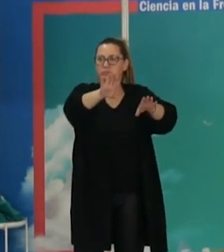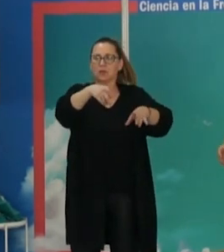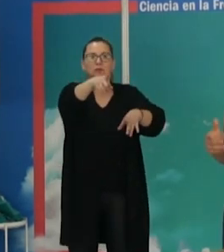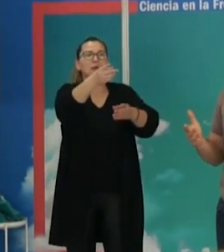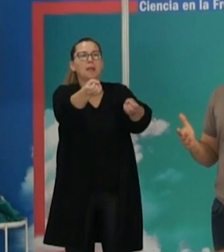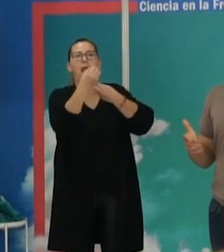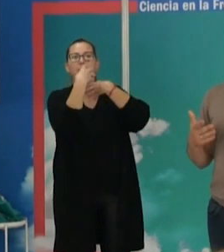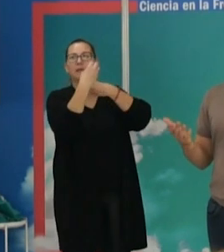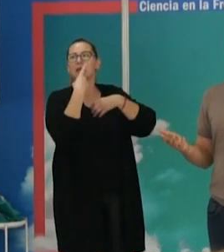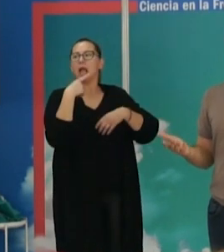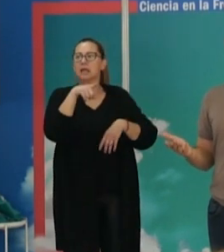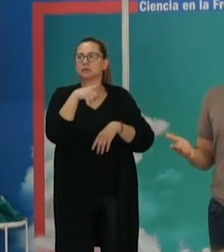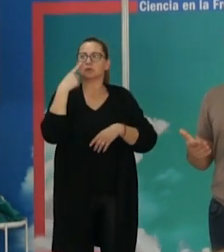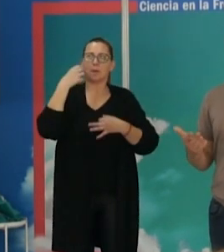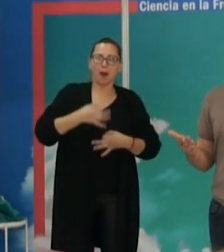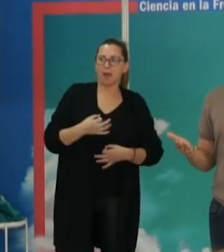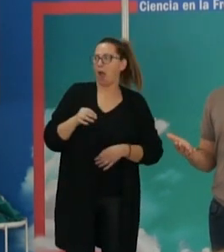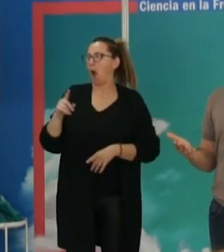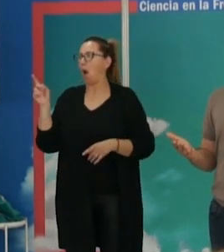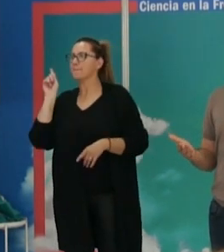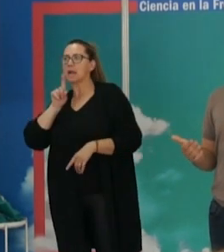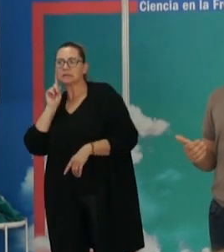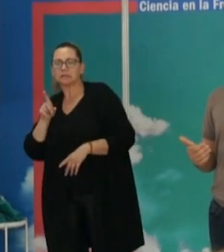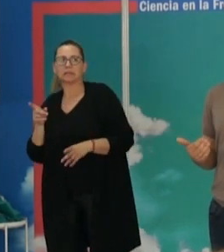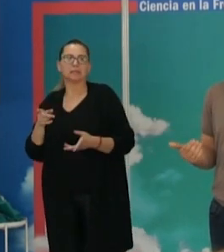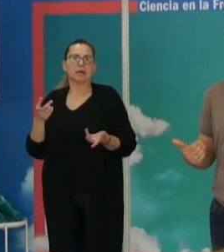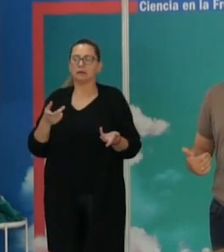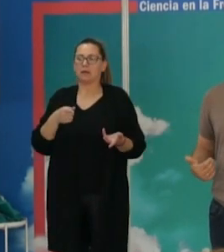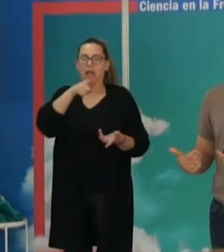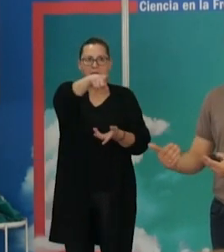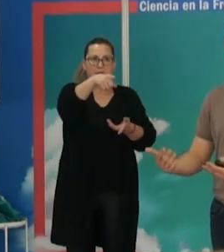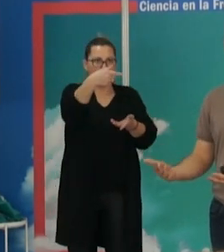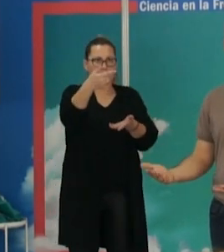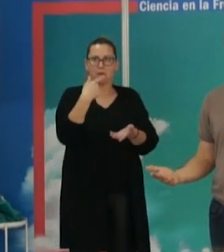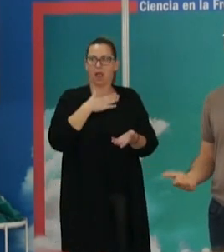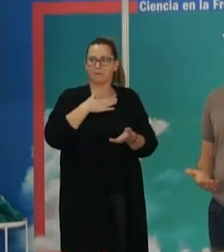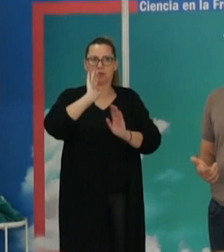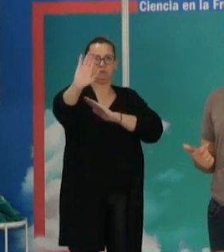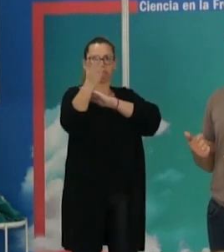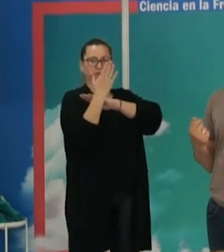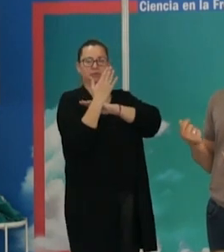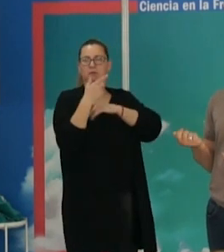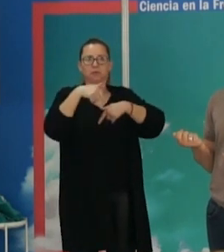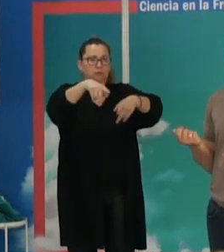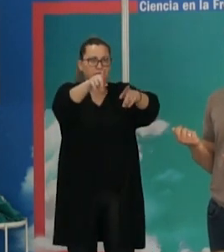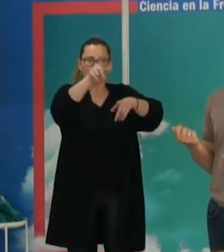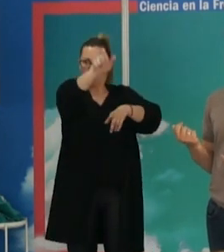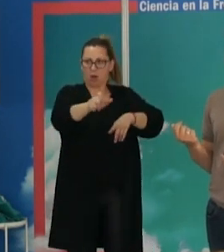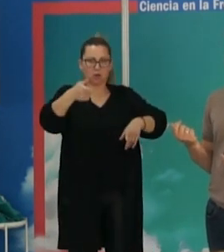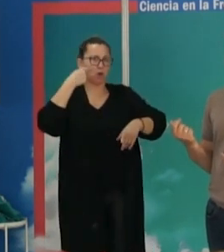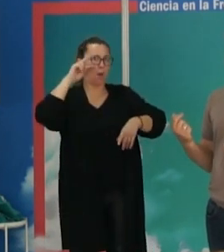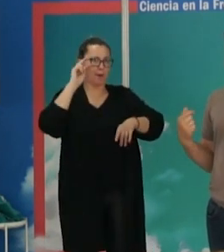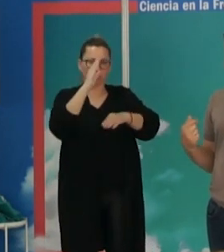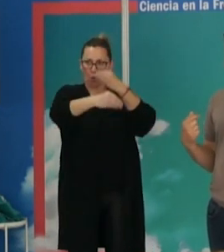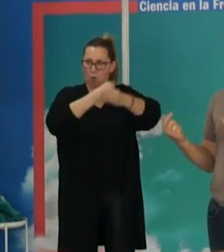Claro, en las cuestiones fácticas, científicas, tiene sentido dejarnos en manos de los expertos, pero en las cuestiones